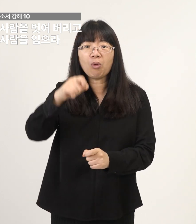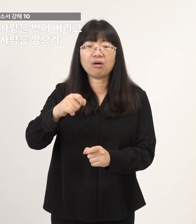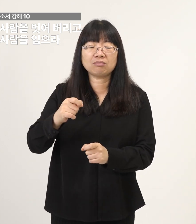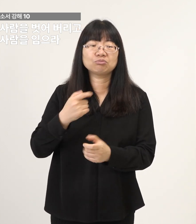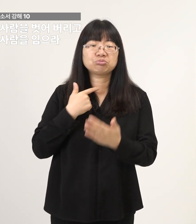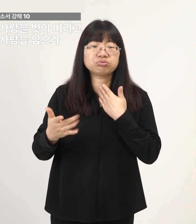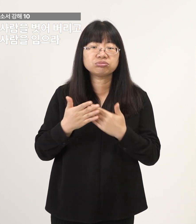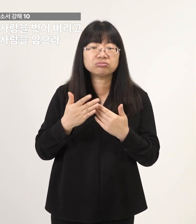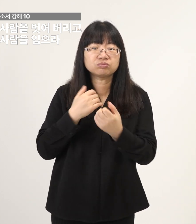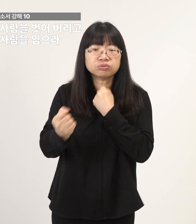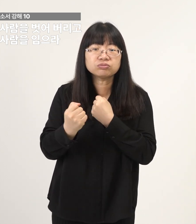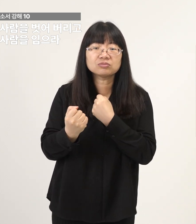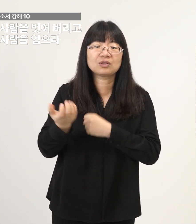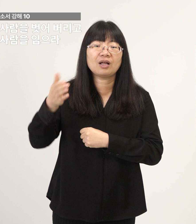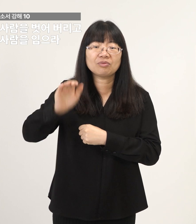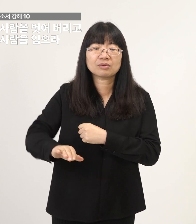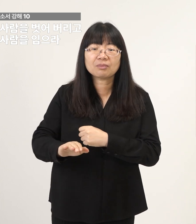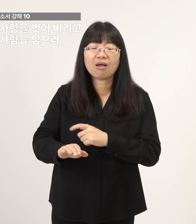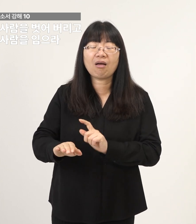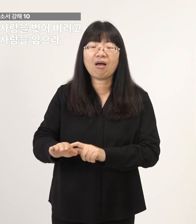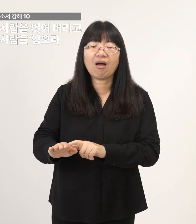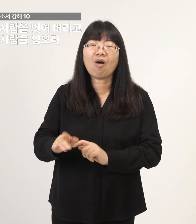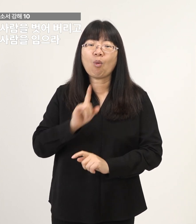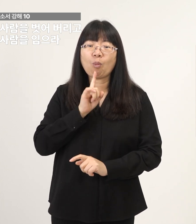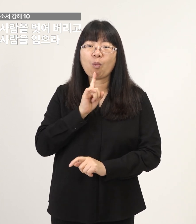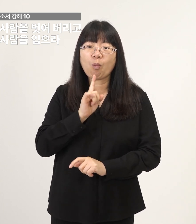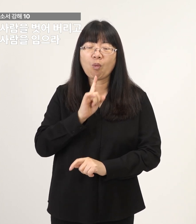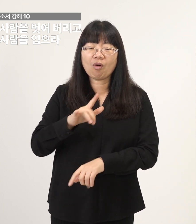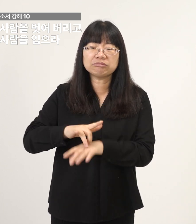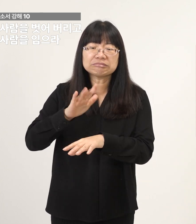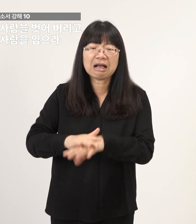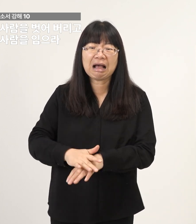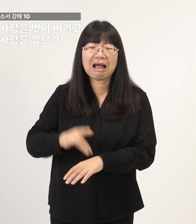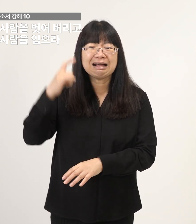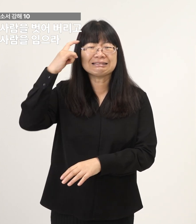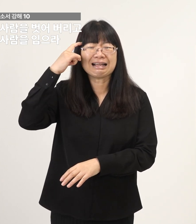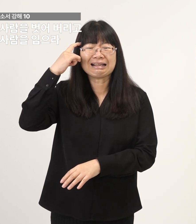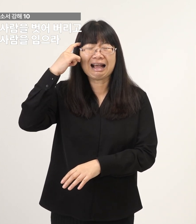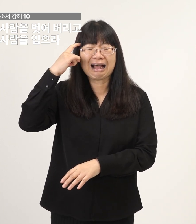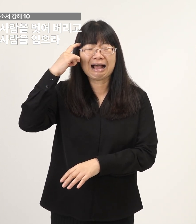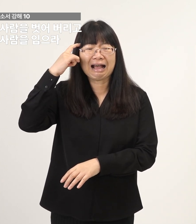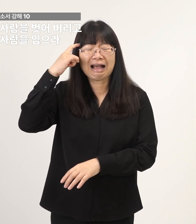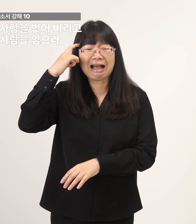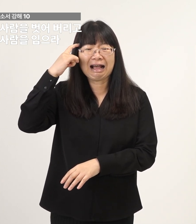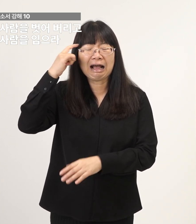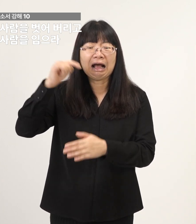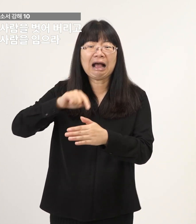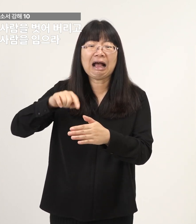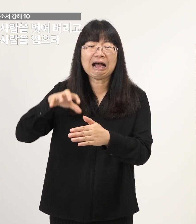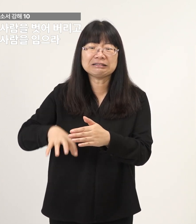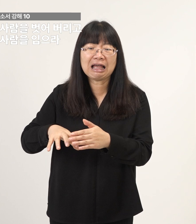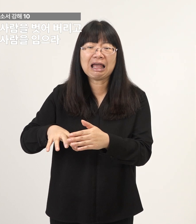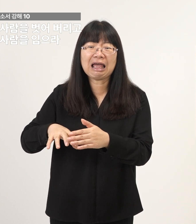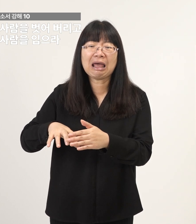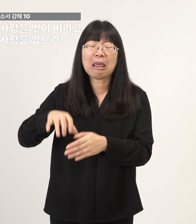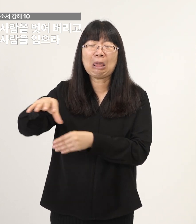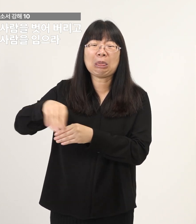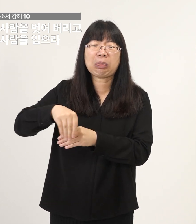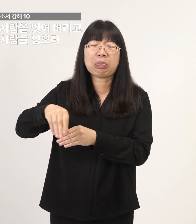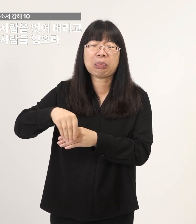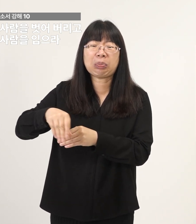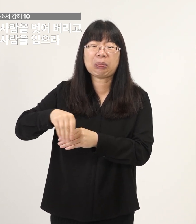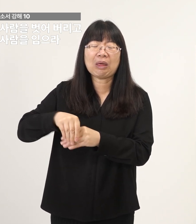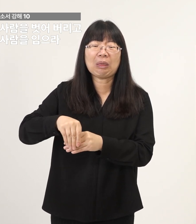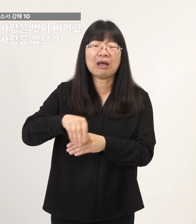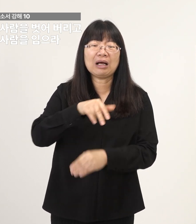지냈는데도 언어, 습관, 가치관 속에 정신 일도 하사불성이라 이런 말